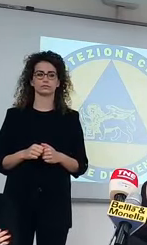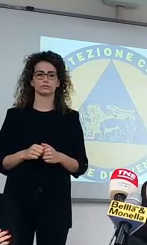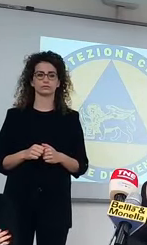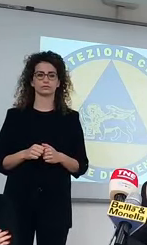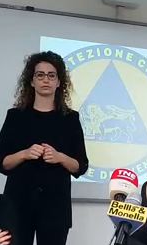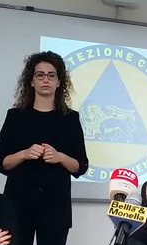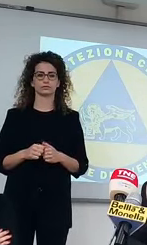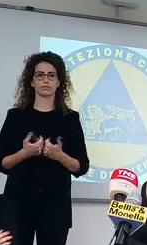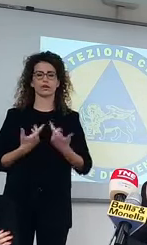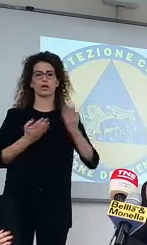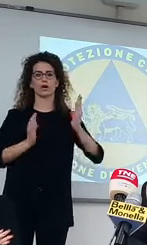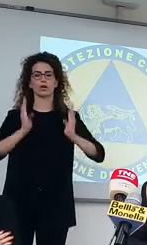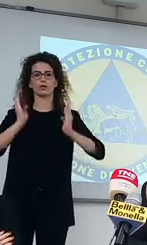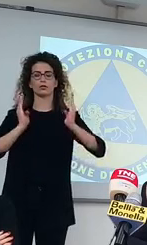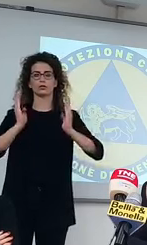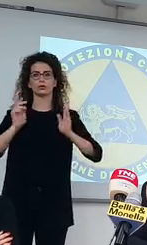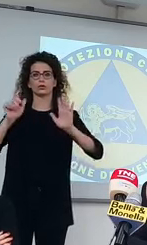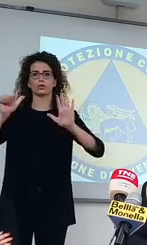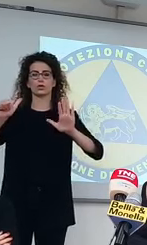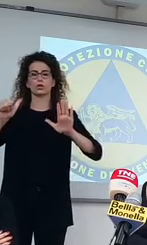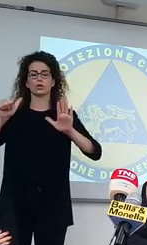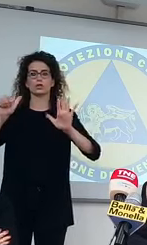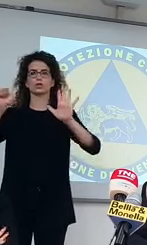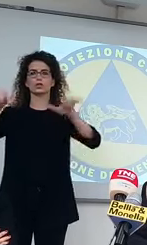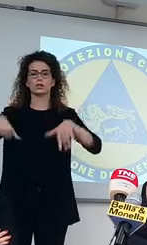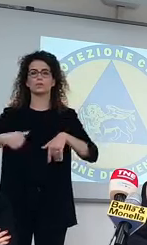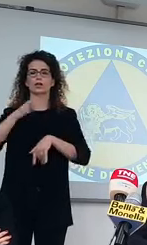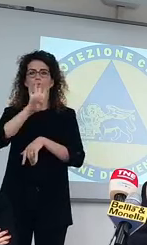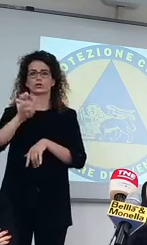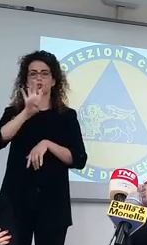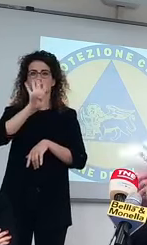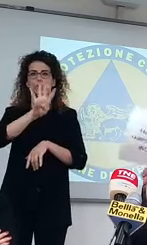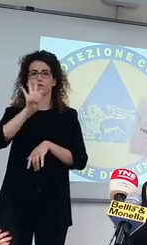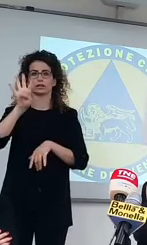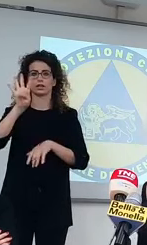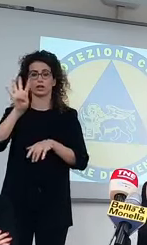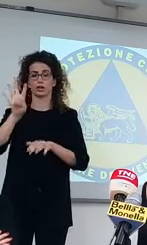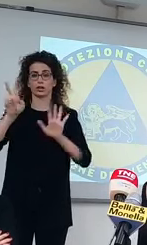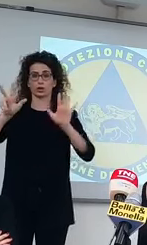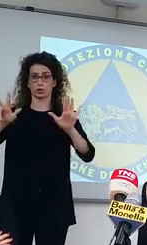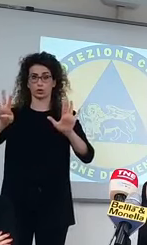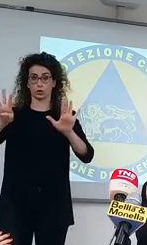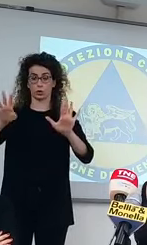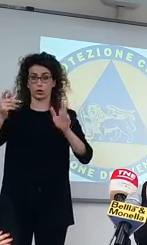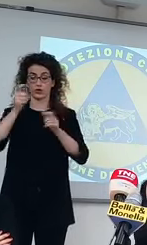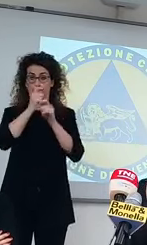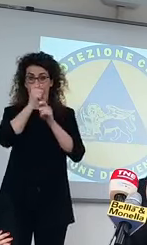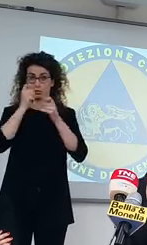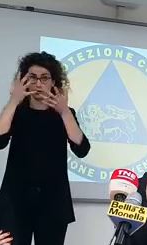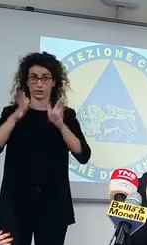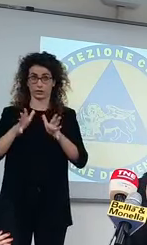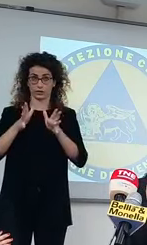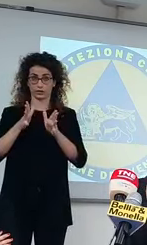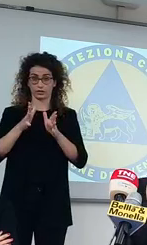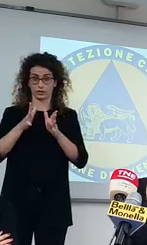che rapportati a 6.449 tamponi rappresentano lo